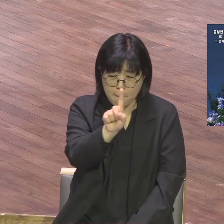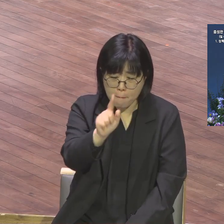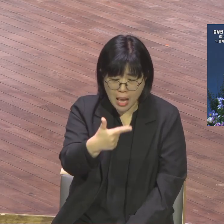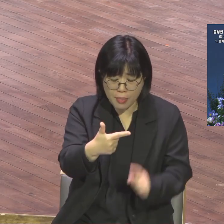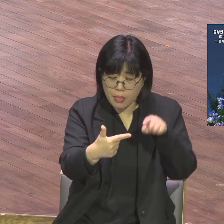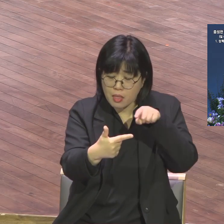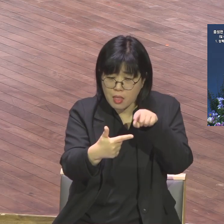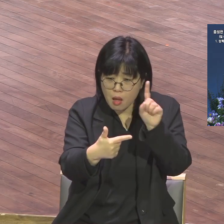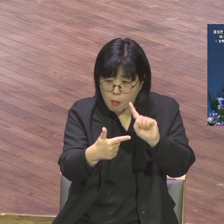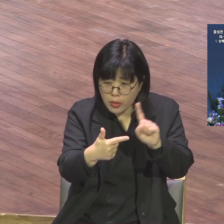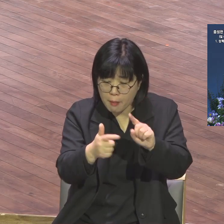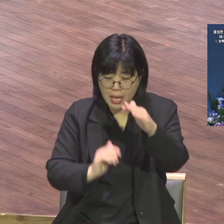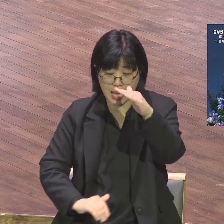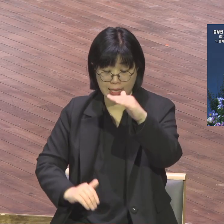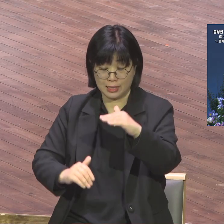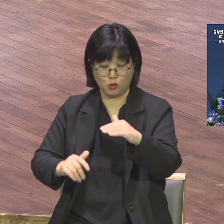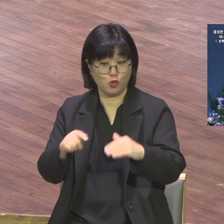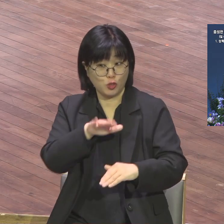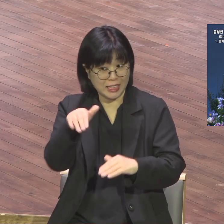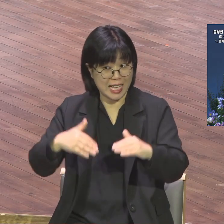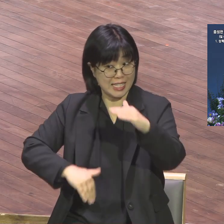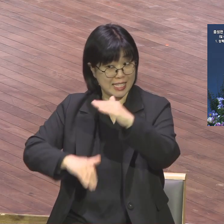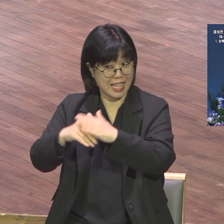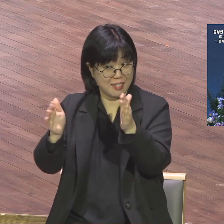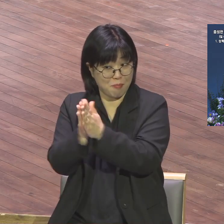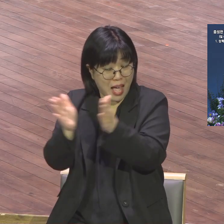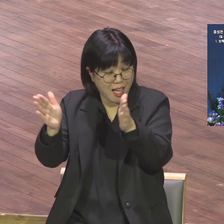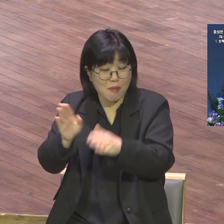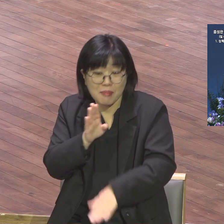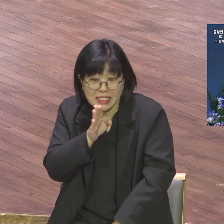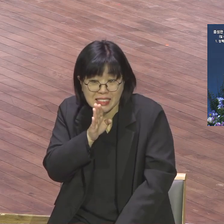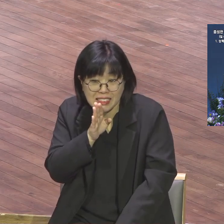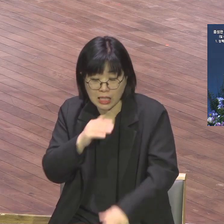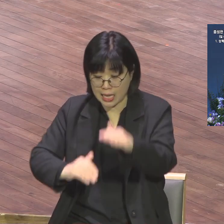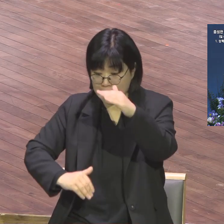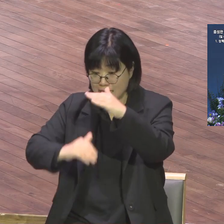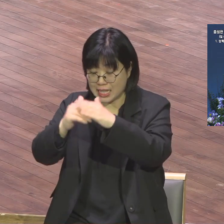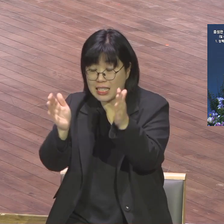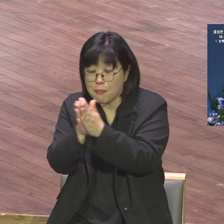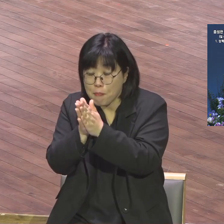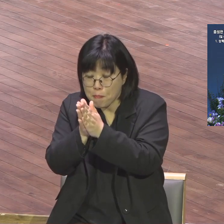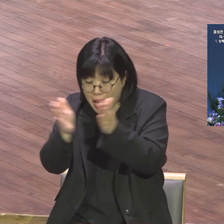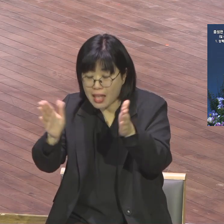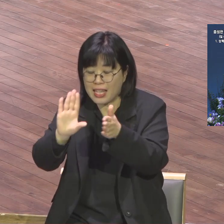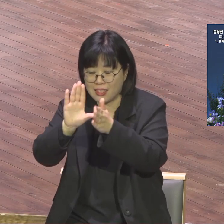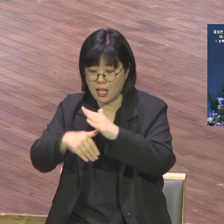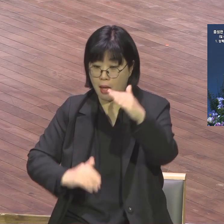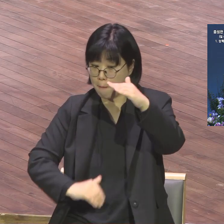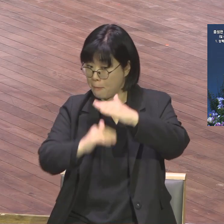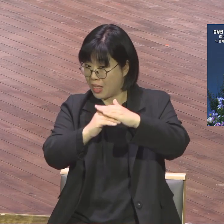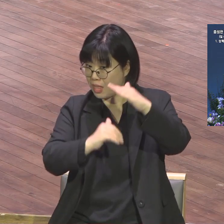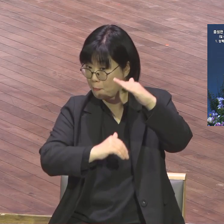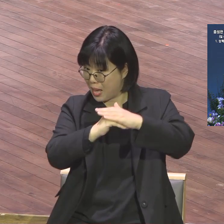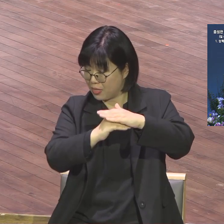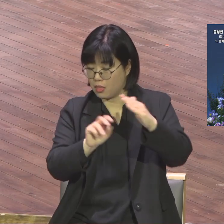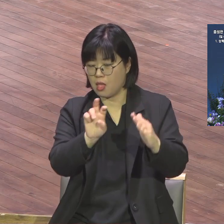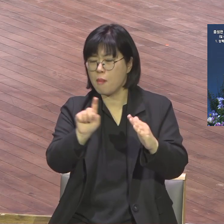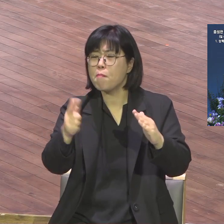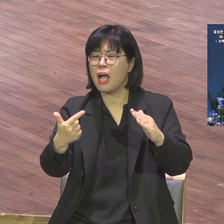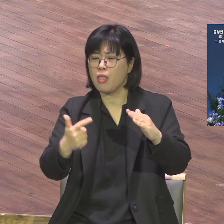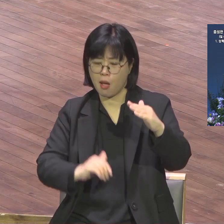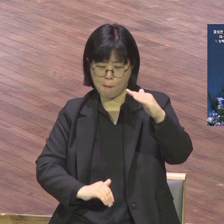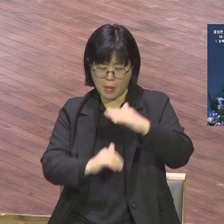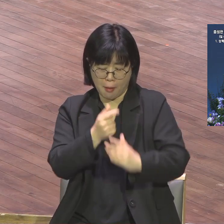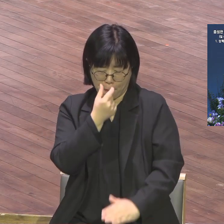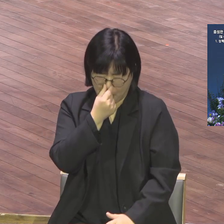꽉 차 있어야 만족할 수 있느냐? 무엇으로 꽉 차 있어야 만족할 수 있느냐? 대부분의 사람들은 돈이죠, 돈.